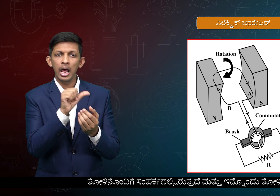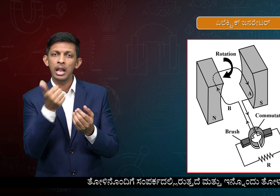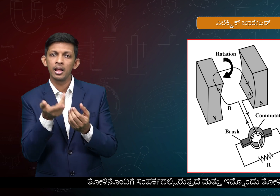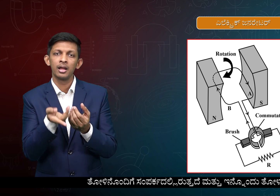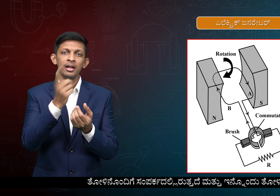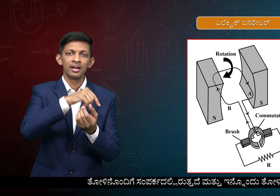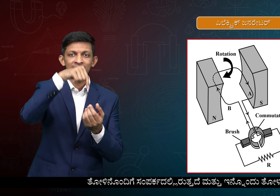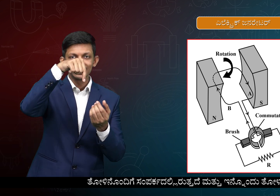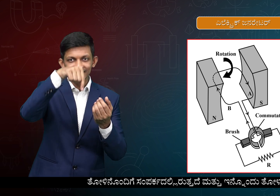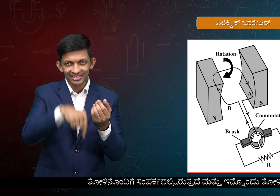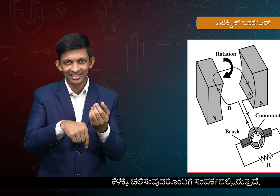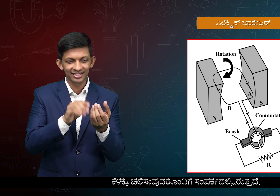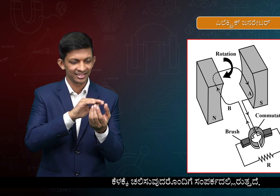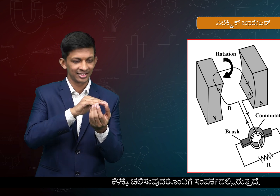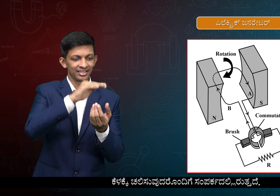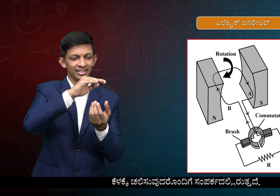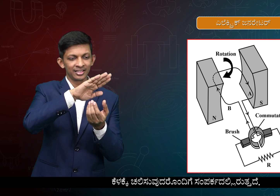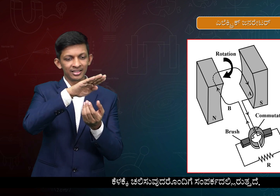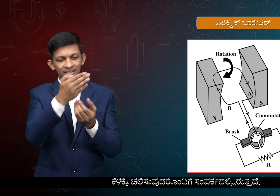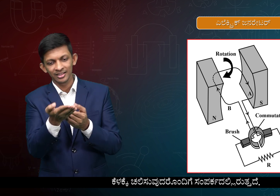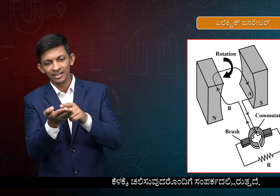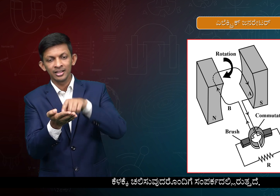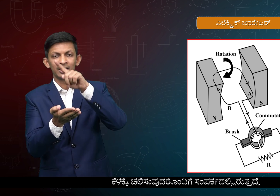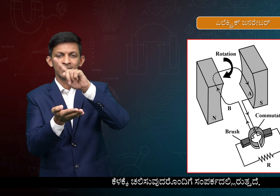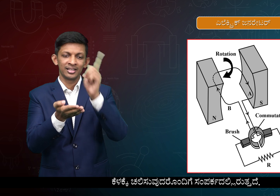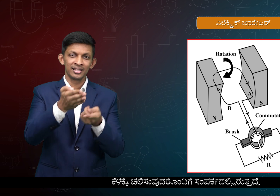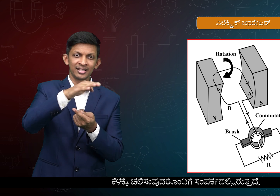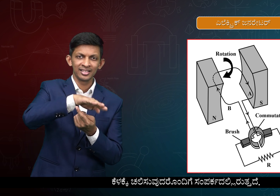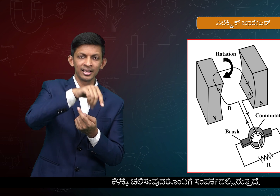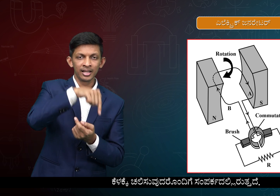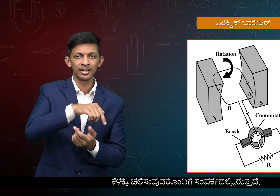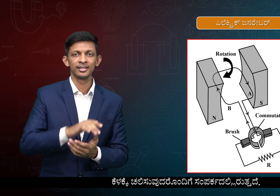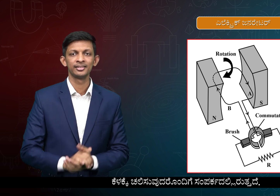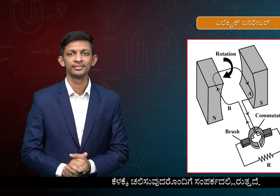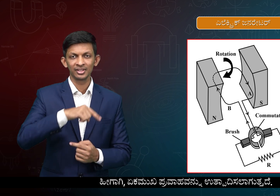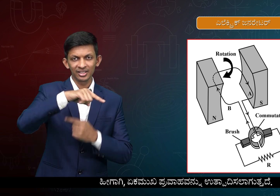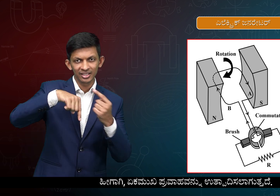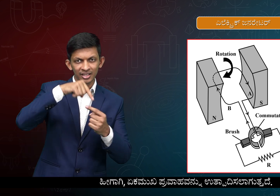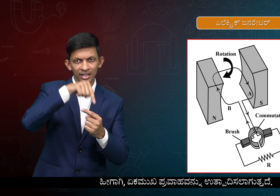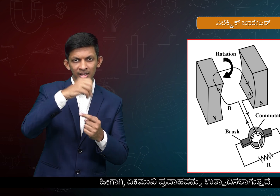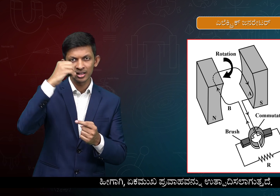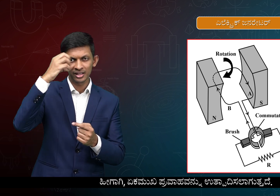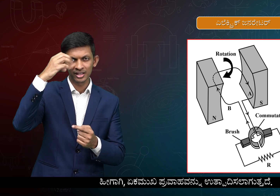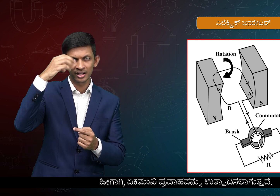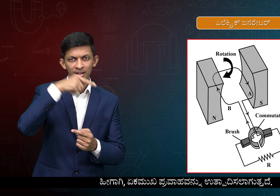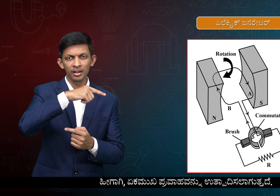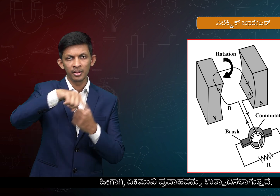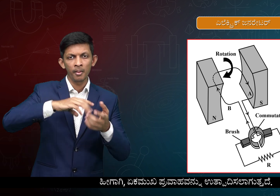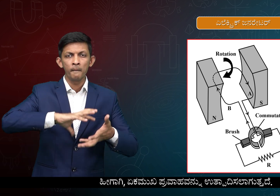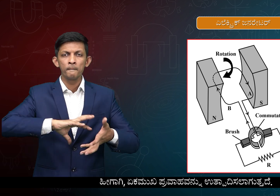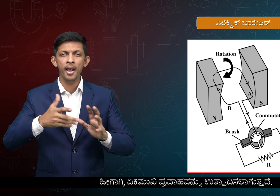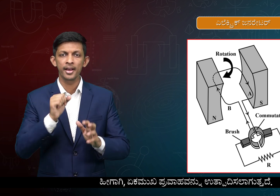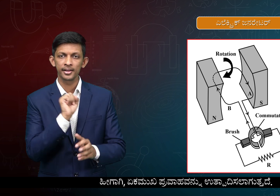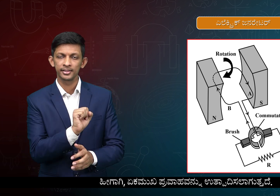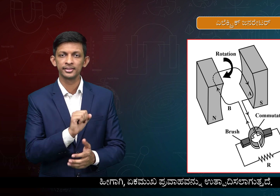ಸಂಪರ್ಕದಲ್ಲಿರುತ್ತದೆ ಮತ್ತು ಇನ್ನೊಂದು ತೋಳು ಕೆಳಕ್ಕೆ ಚಲಿಸುವುದರೊಂದಿಗೆ ಸಂಪರ್ಕದಲ್ಲಿರುತ್ತದೆ. ಹೀಗಾಗಿ ಏಕಮುಖ